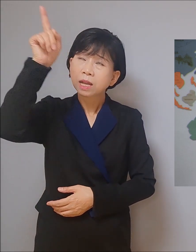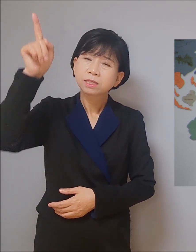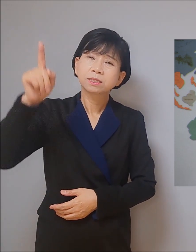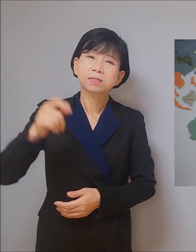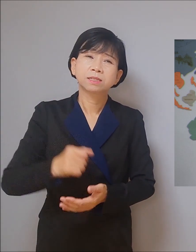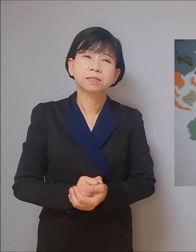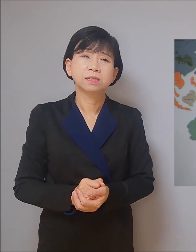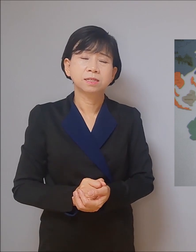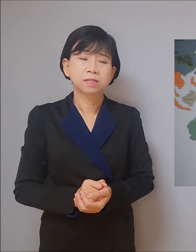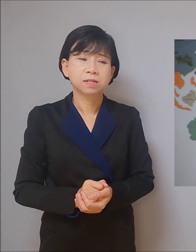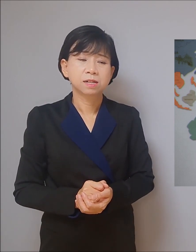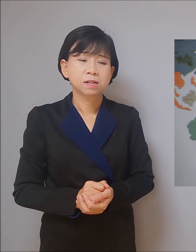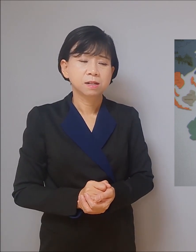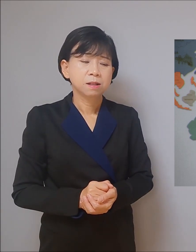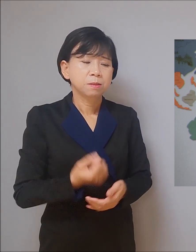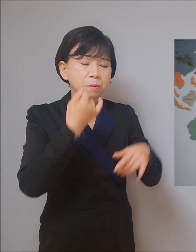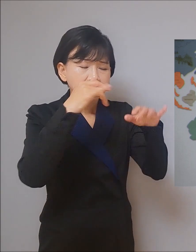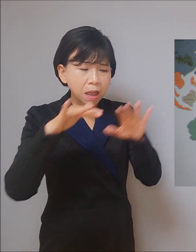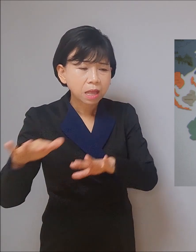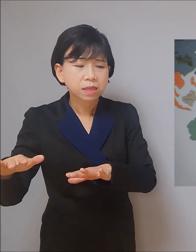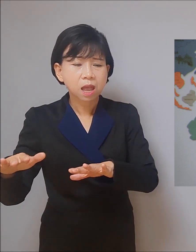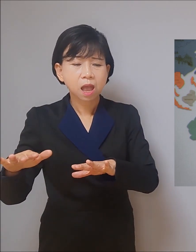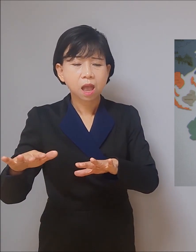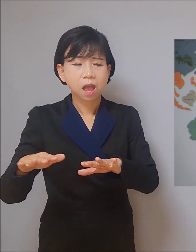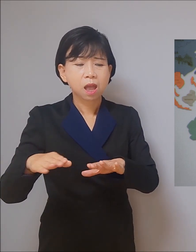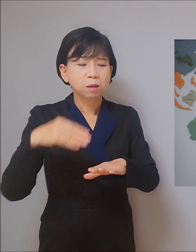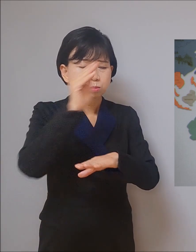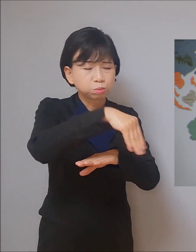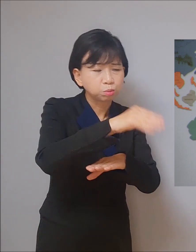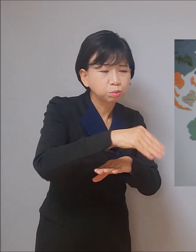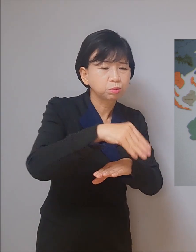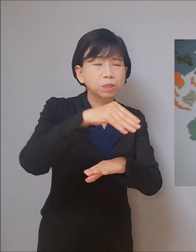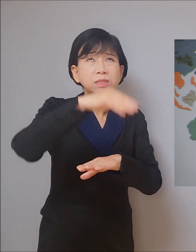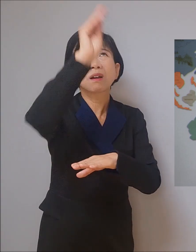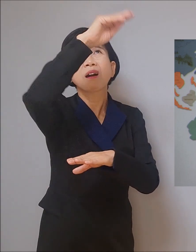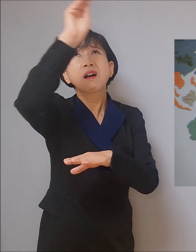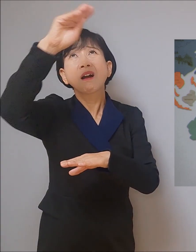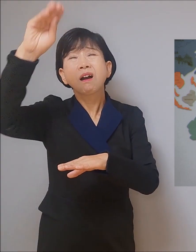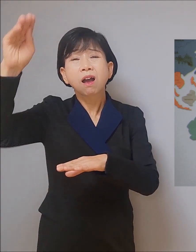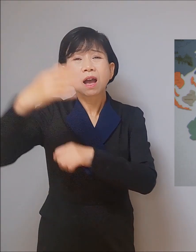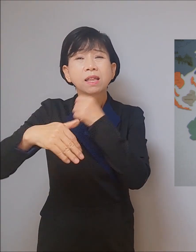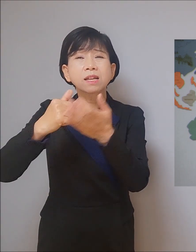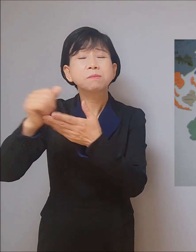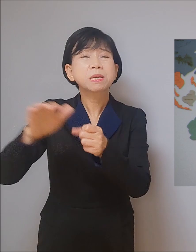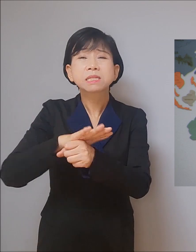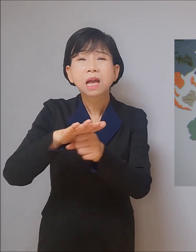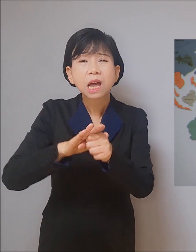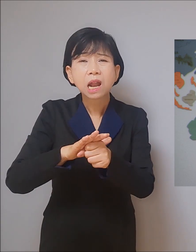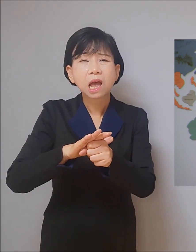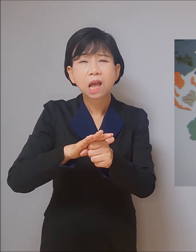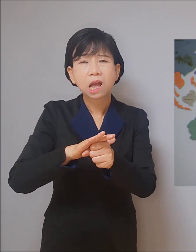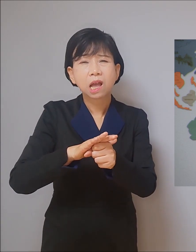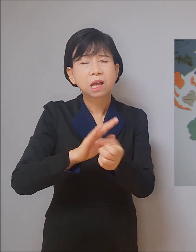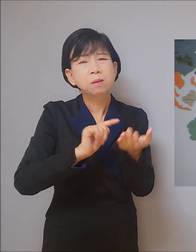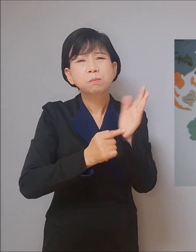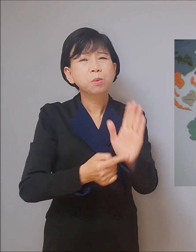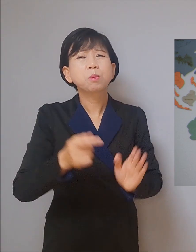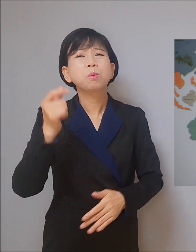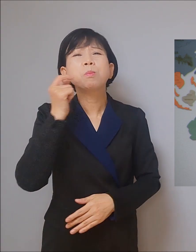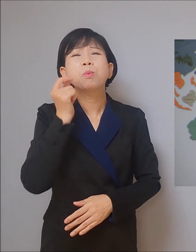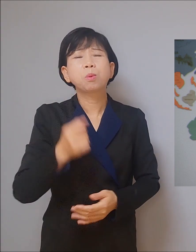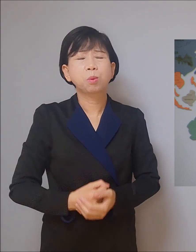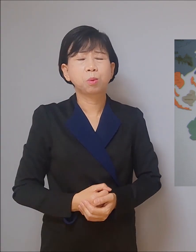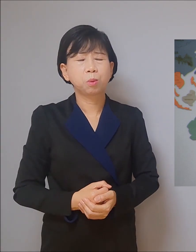두루마리 삼고 바다를 먹물 삼아도 그 하나님의 사랑을 다 기록할 수 있다 없다? 없습니다.